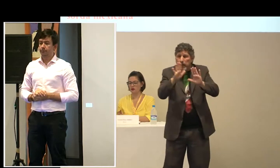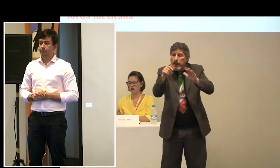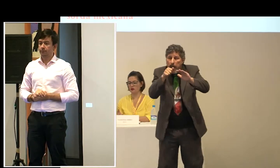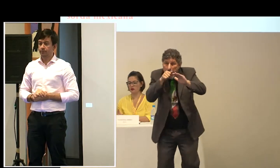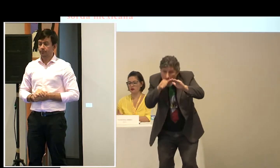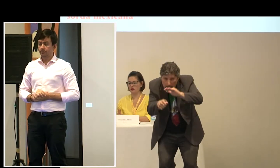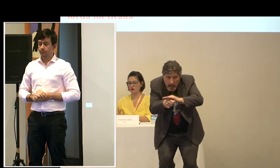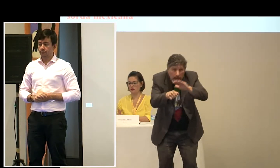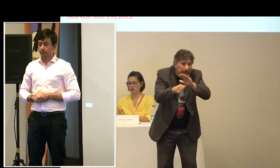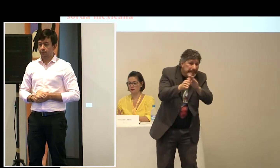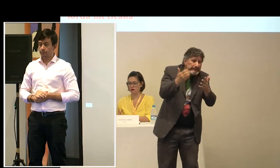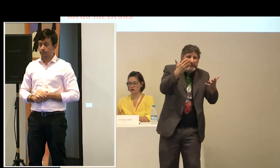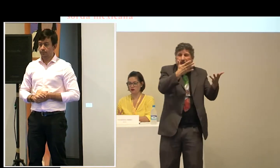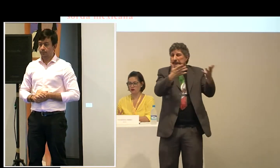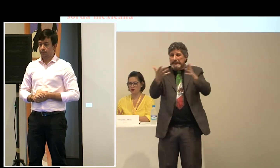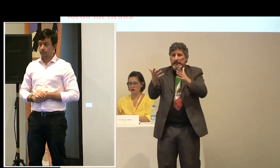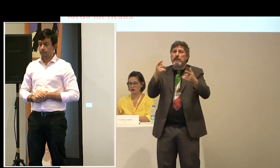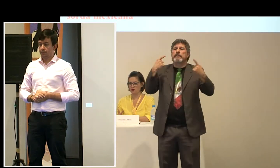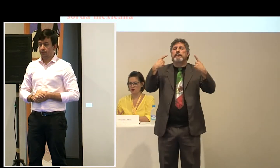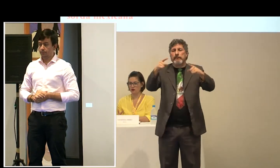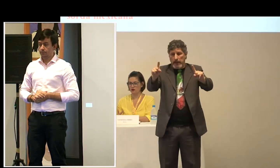então.